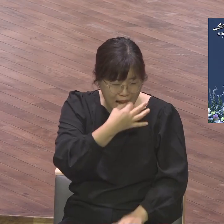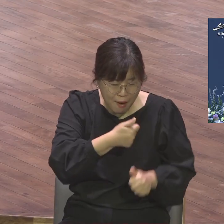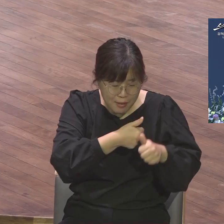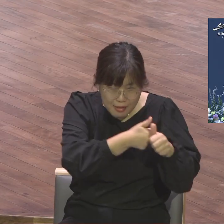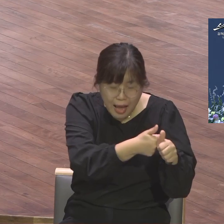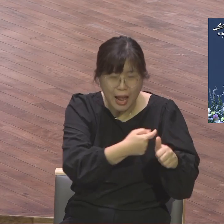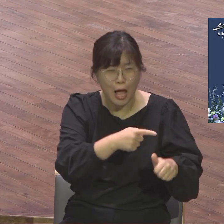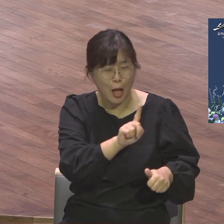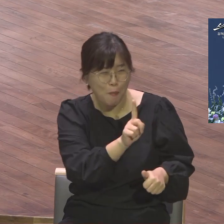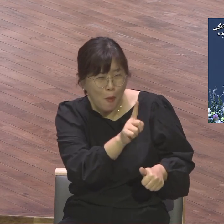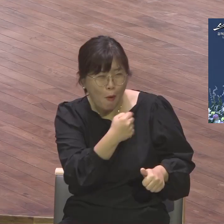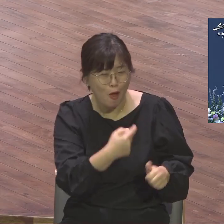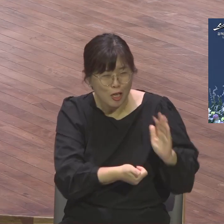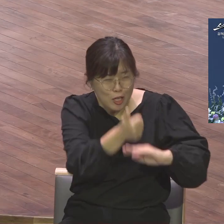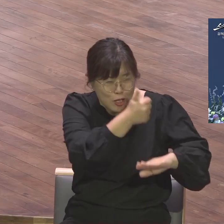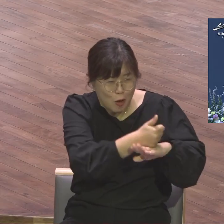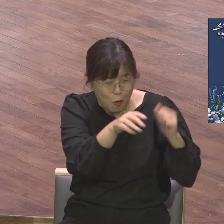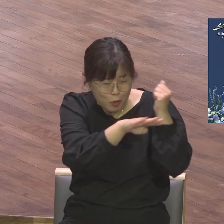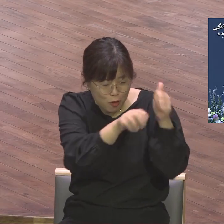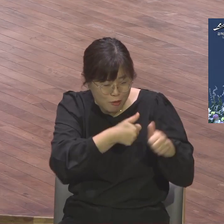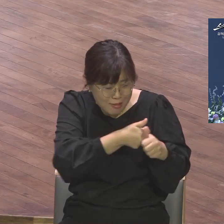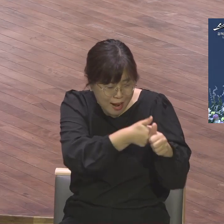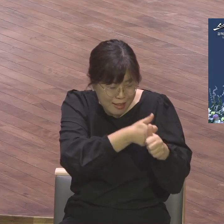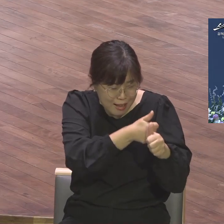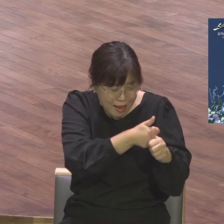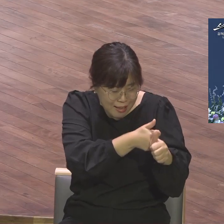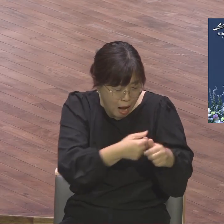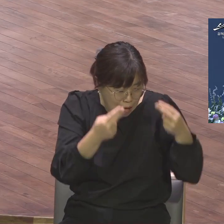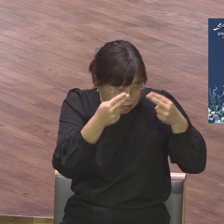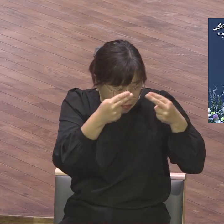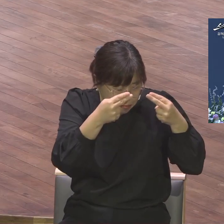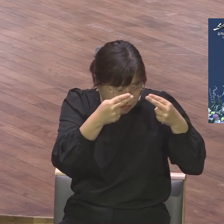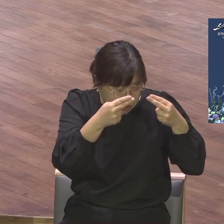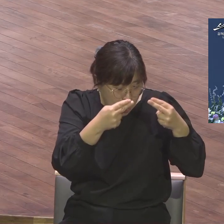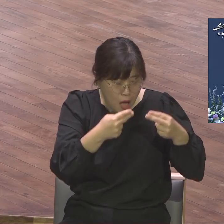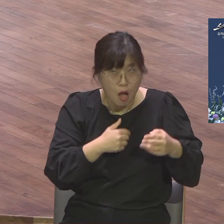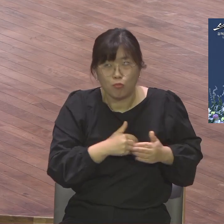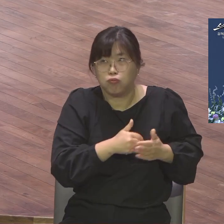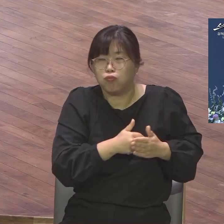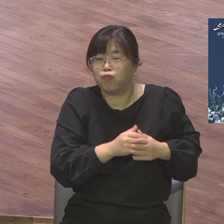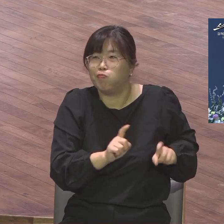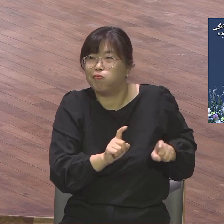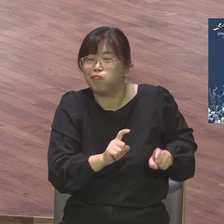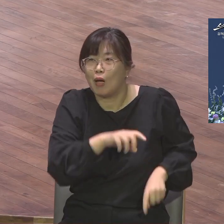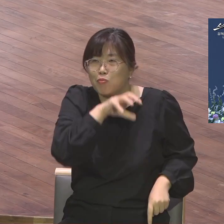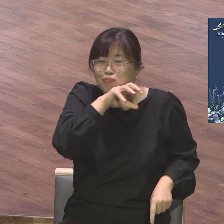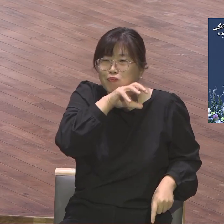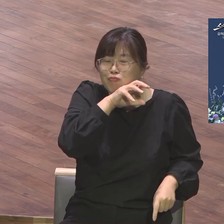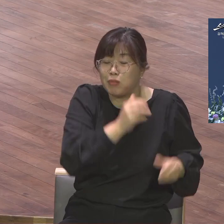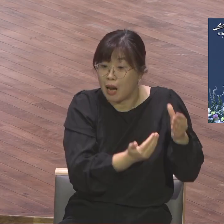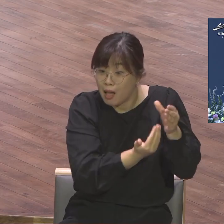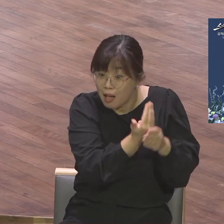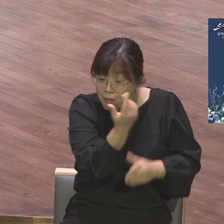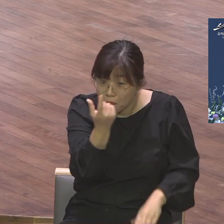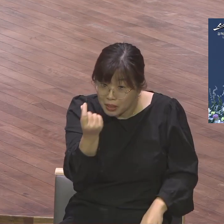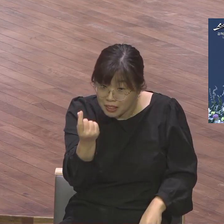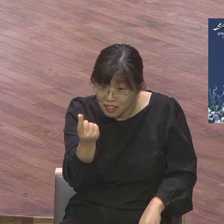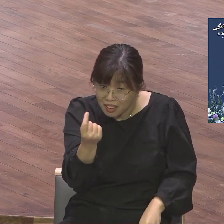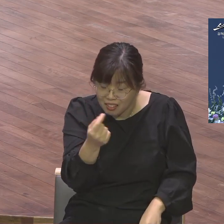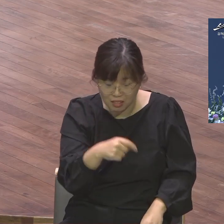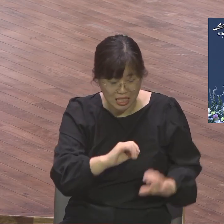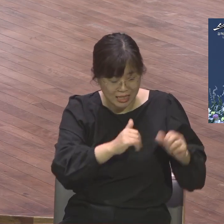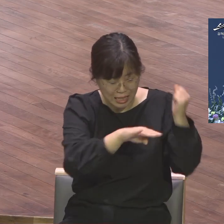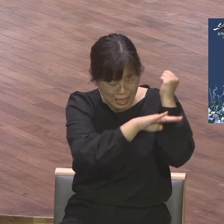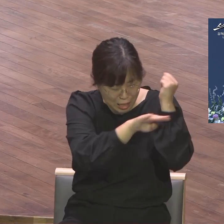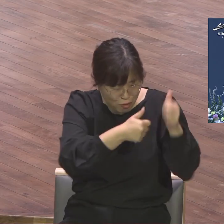불안, 초조 많잖아요. 그 내려놓으면 감사가 회복됩니다. 세상 그 꽉 욕심이 더 가지고